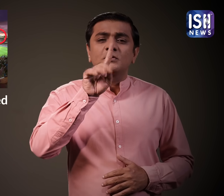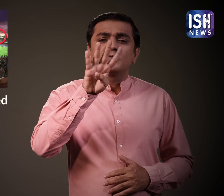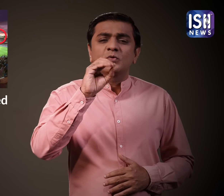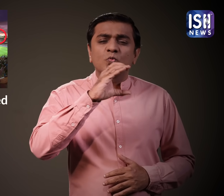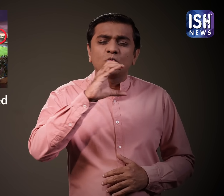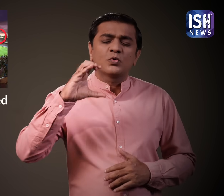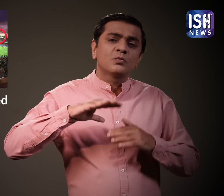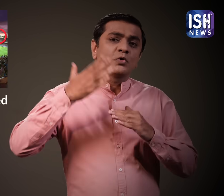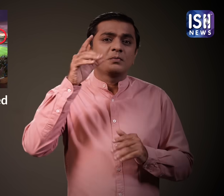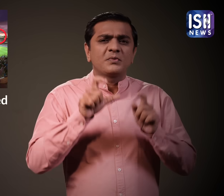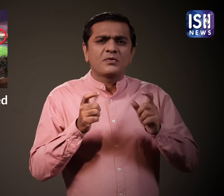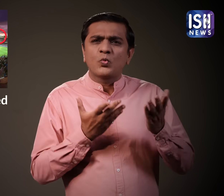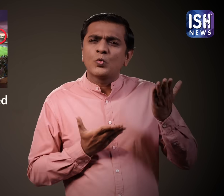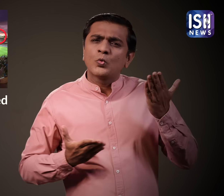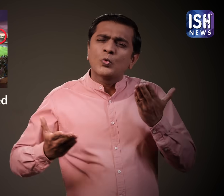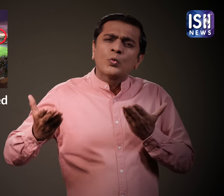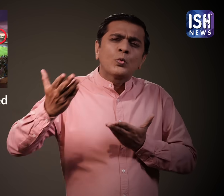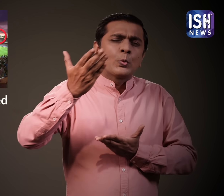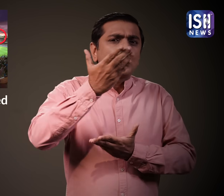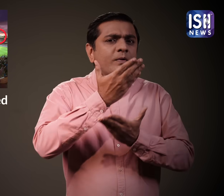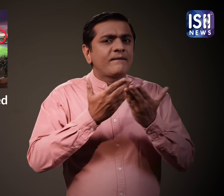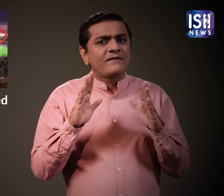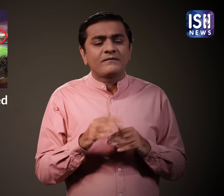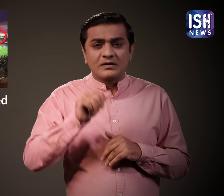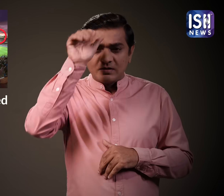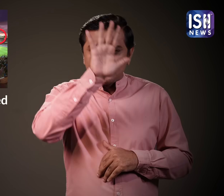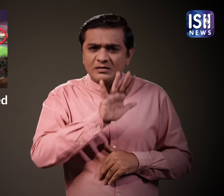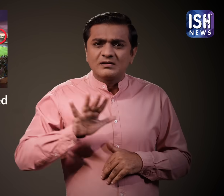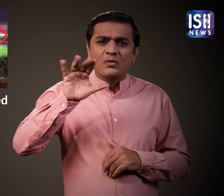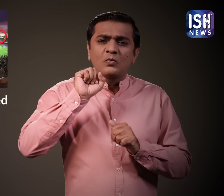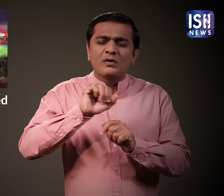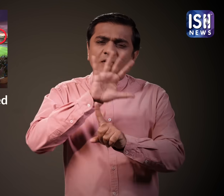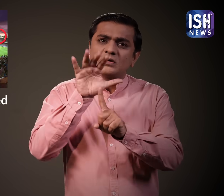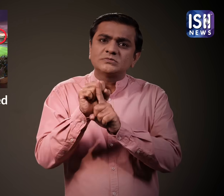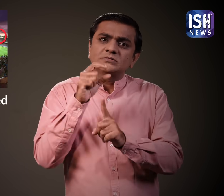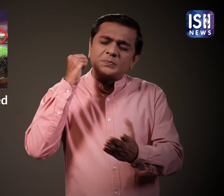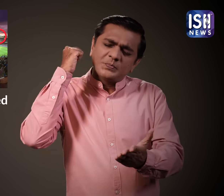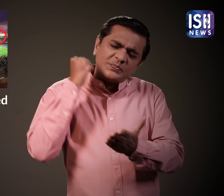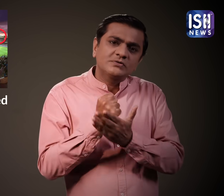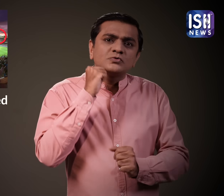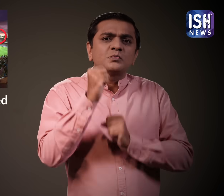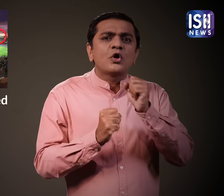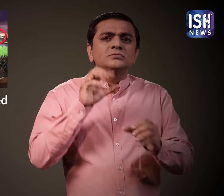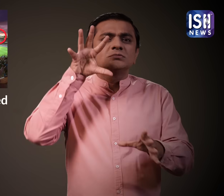140 करोर भारतियों की संस्कृति और जीवन शैली का एहम हिस्सा रहा है